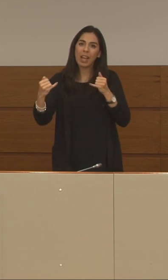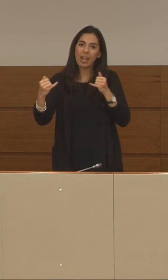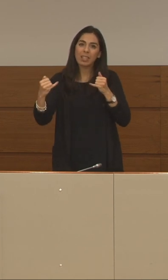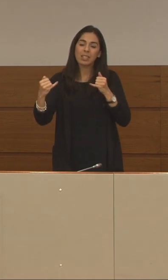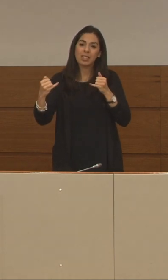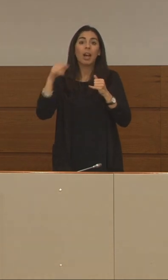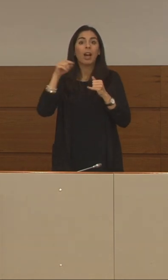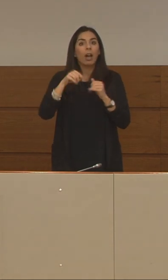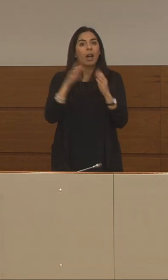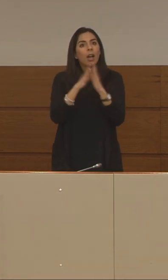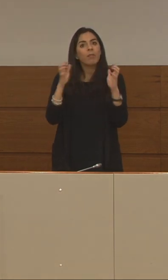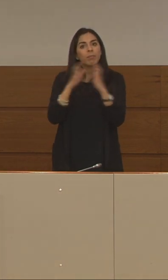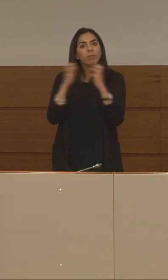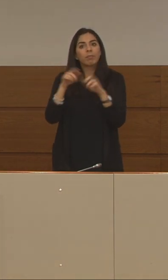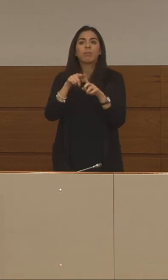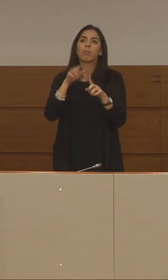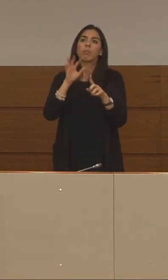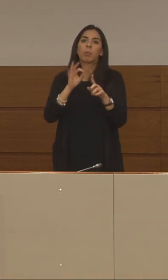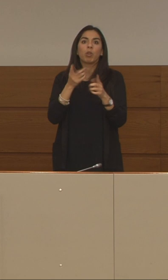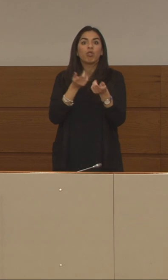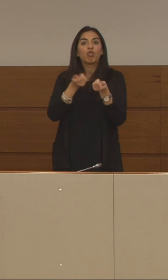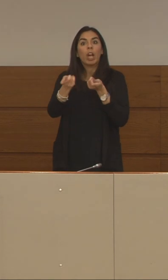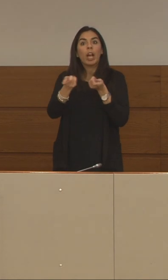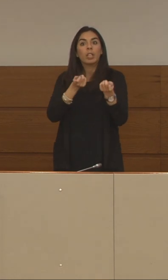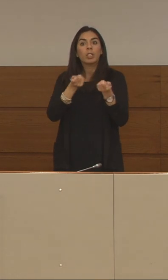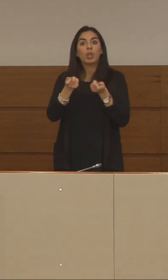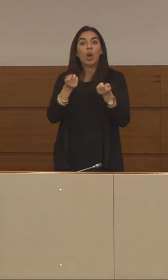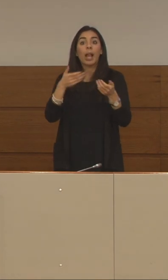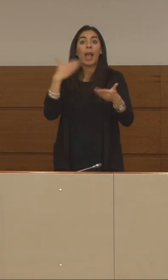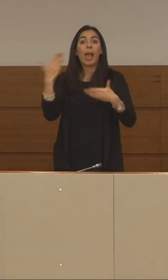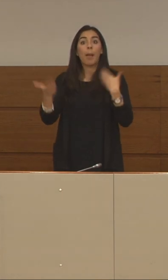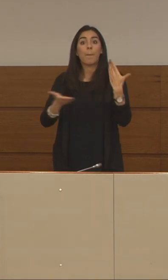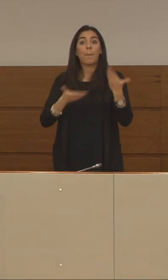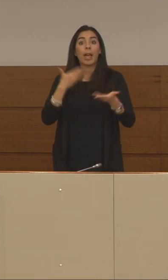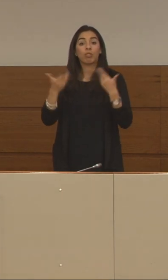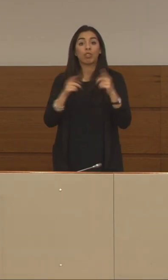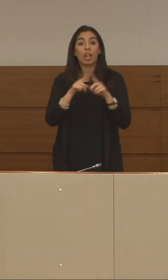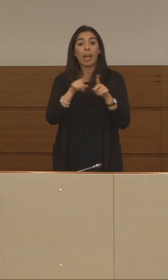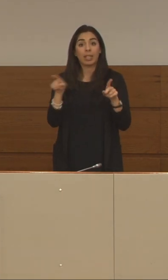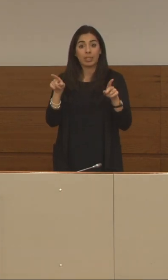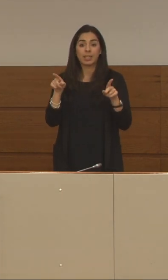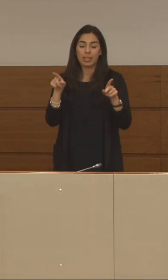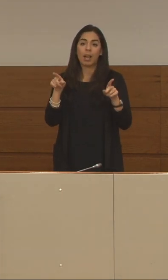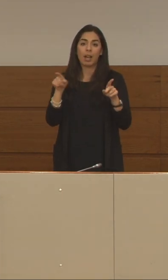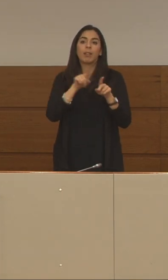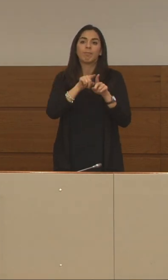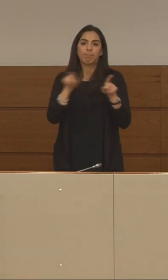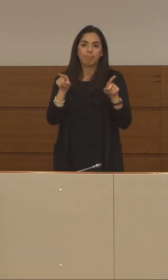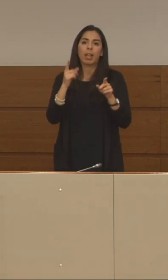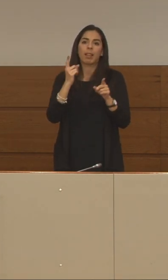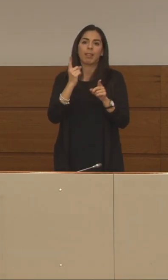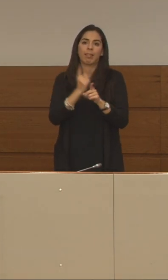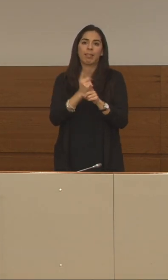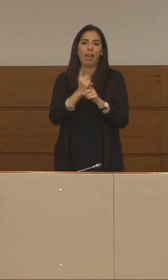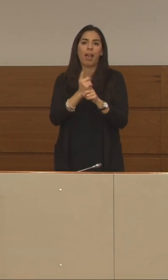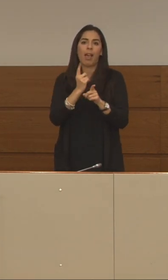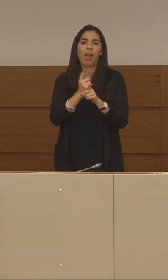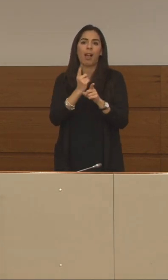le strutture deputate alla gestione dell'emergenza che sono state sono sollecitate rispetto a